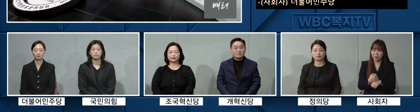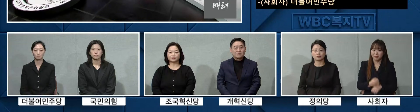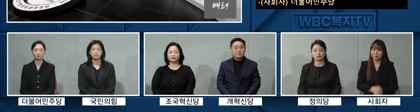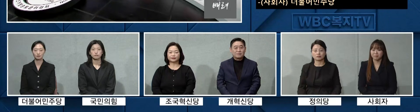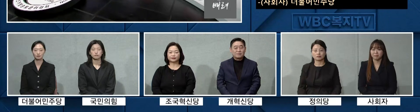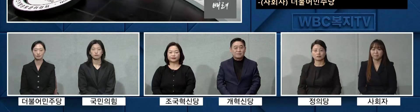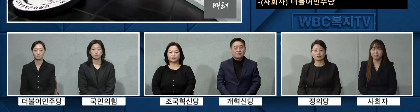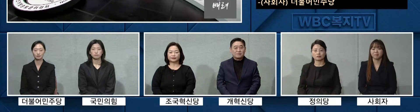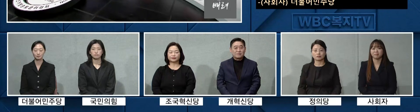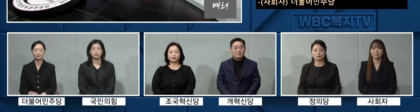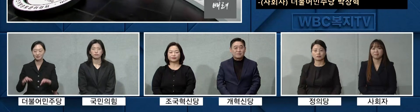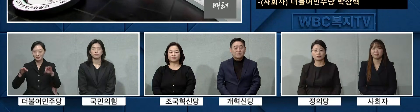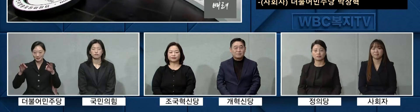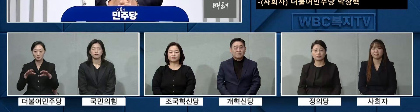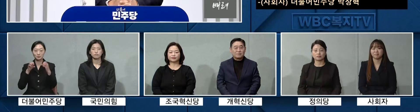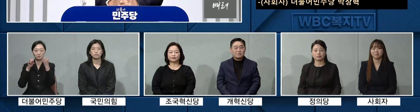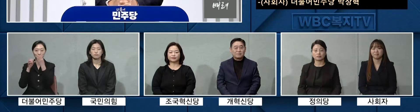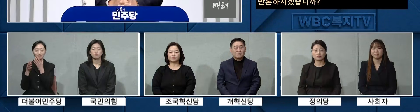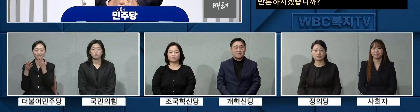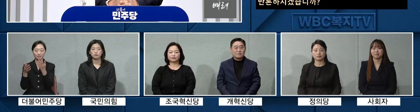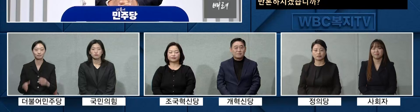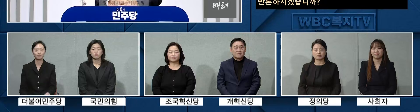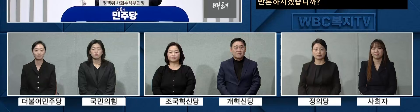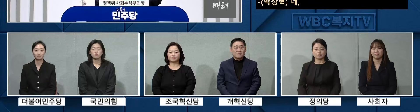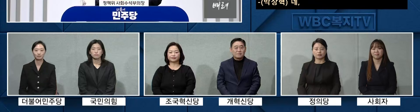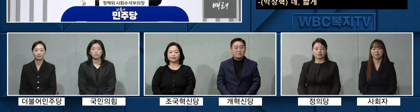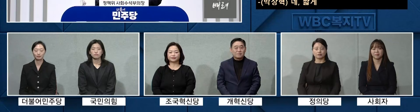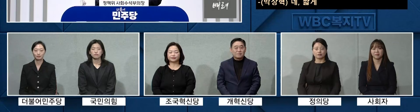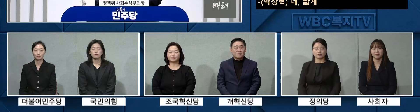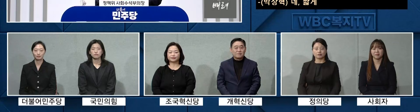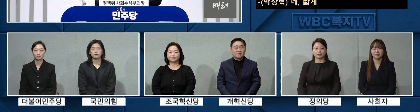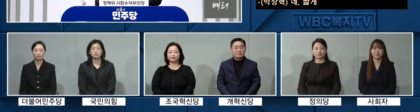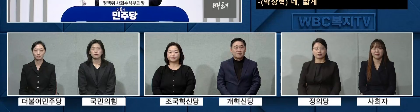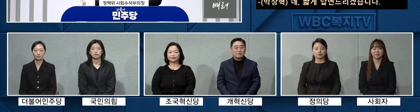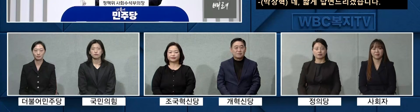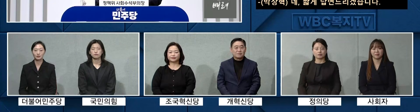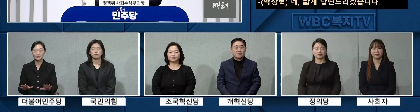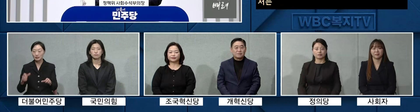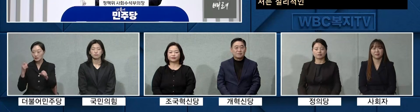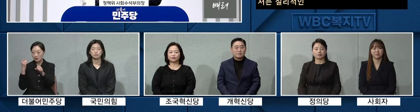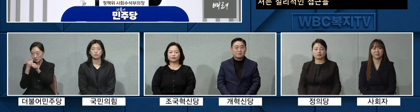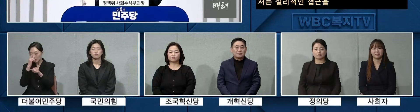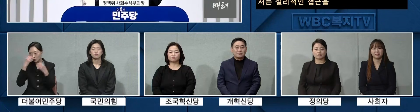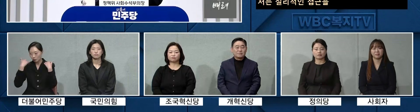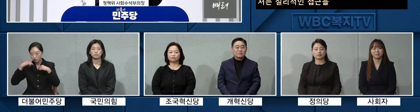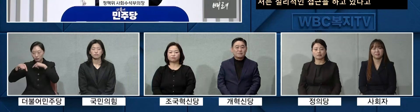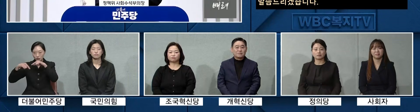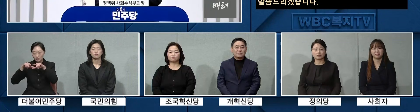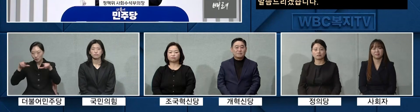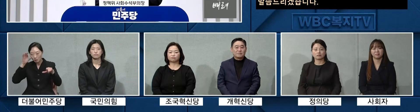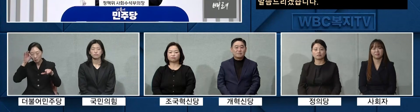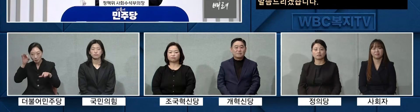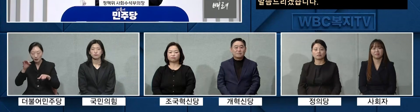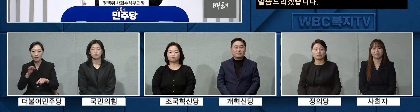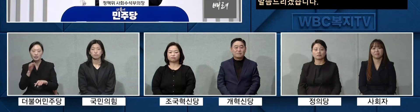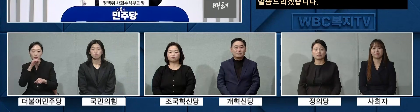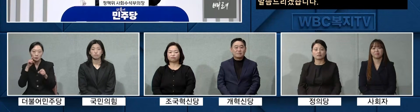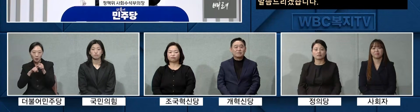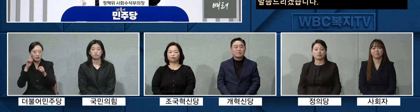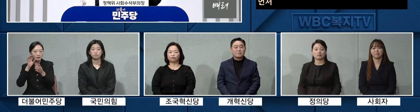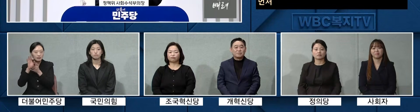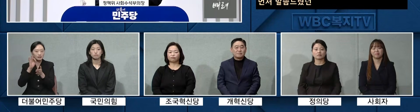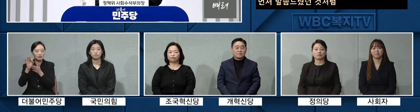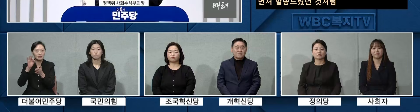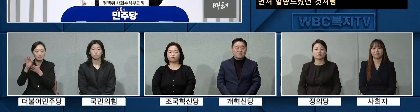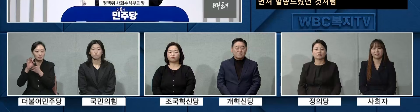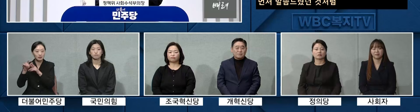예, 짧게 답변 드리겠습니다. 저는 실리적인 접근을 하고 있다고 말씀드리겠습니다. 먼저 말씀드렸던 것처럼 가장